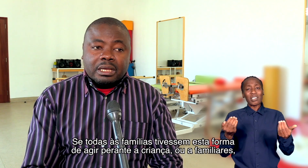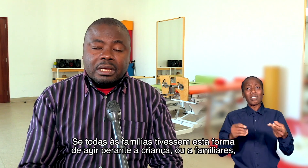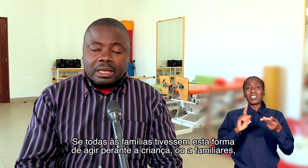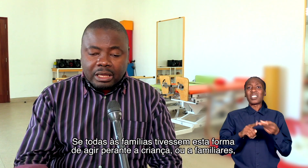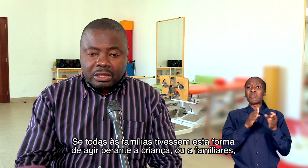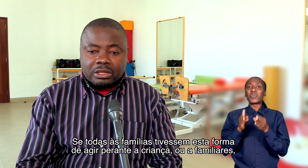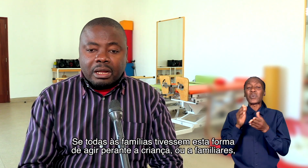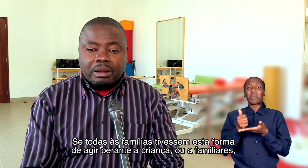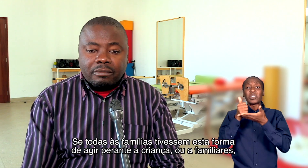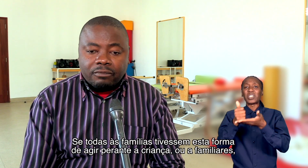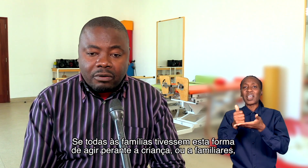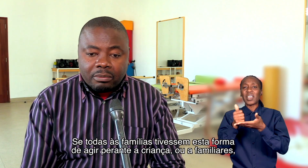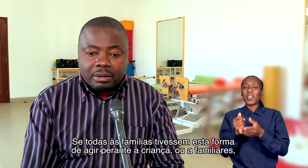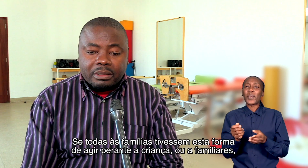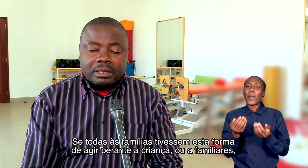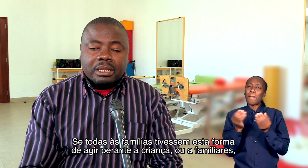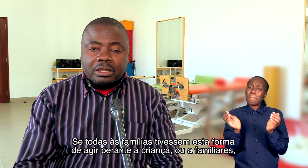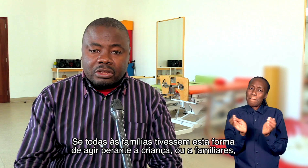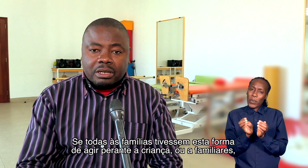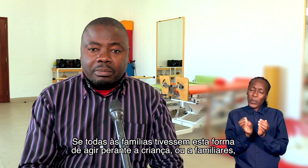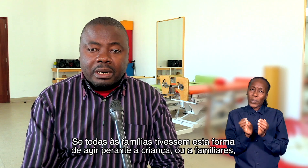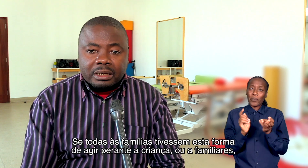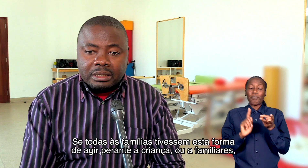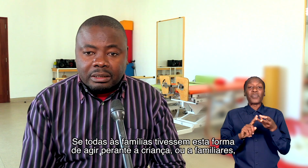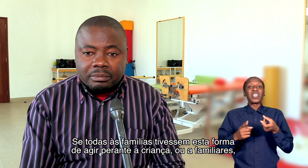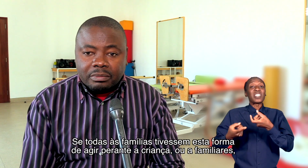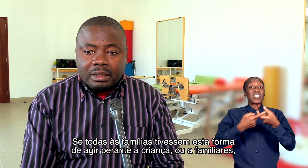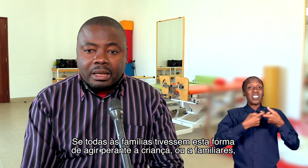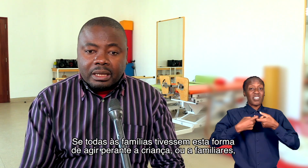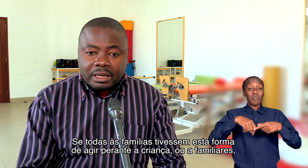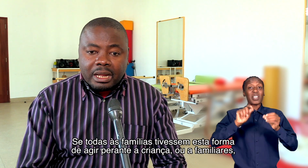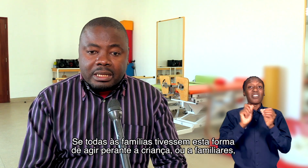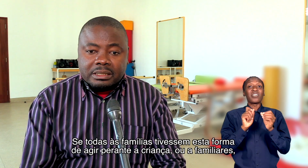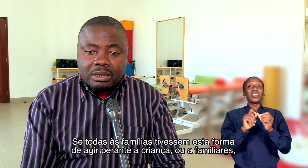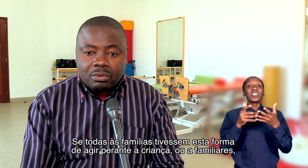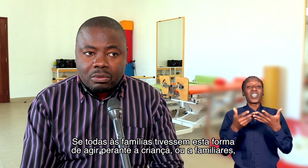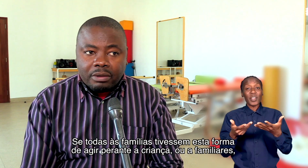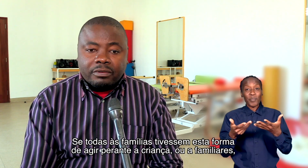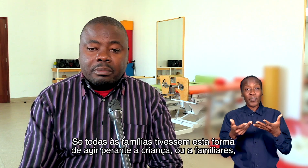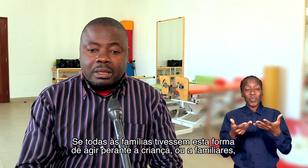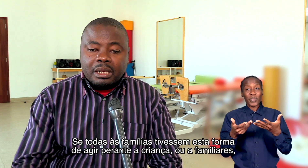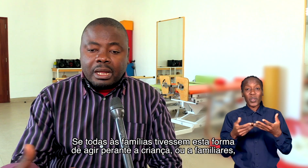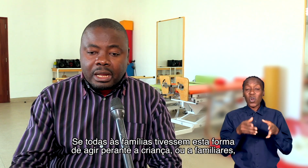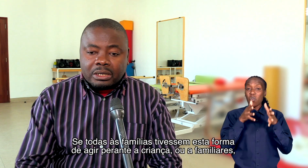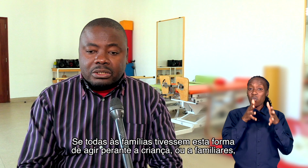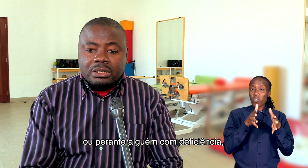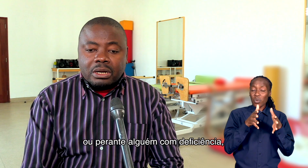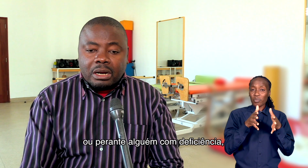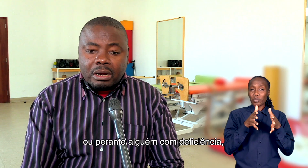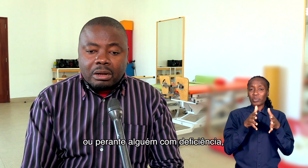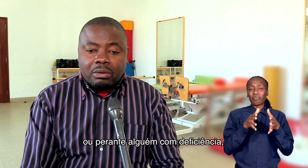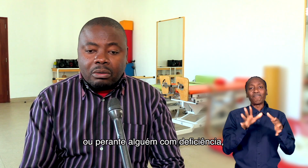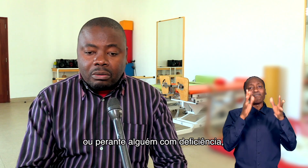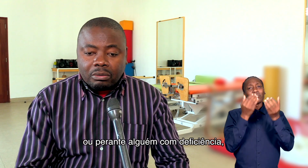tivessem esta forma de agir perante a criança ou a familiares